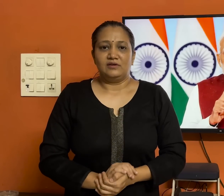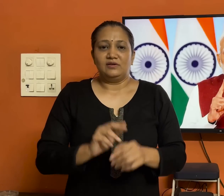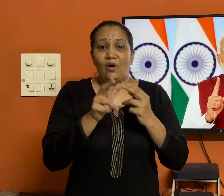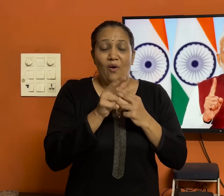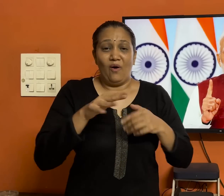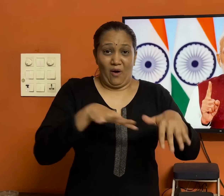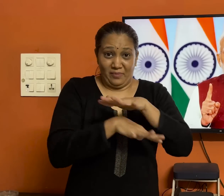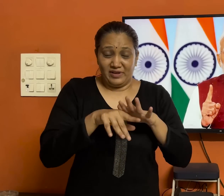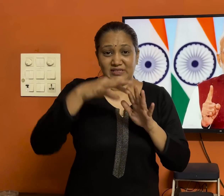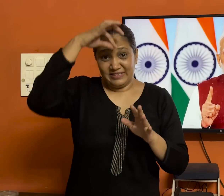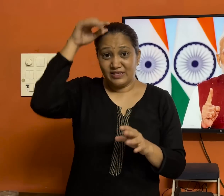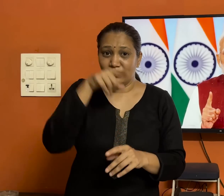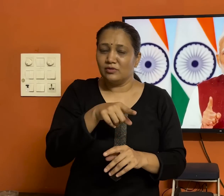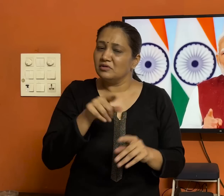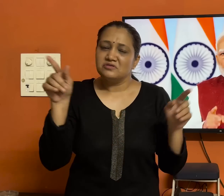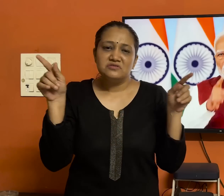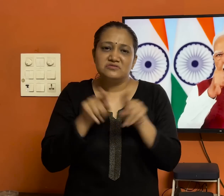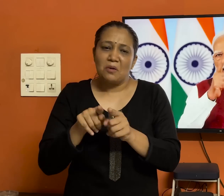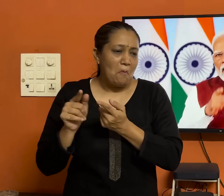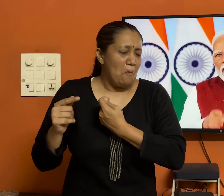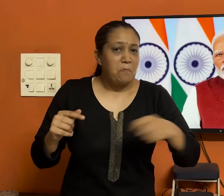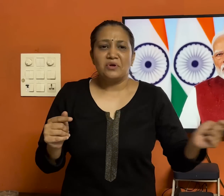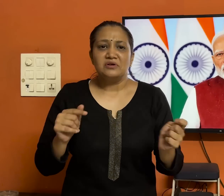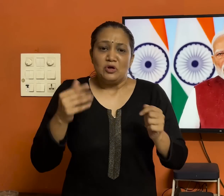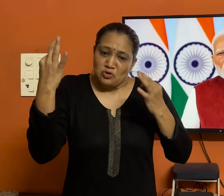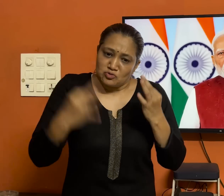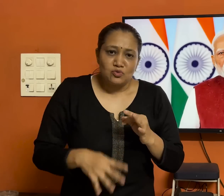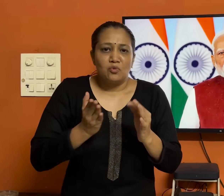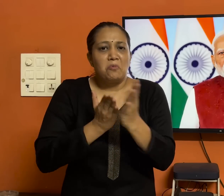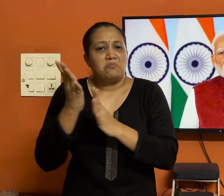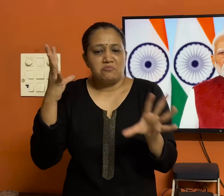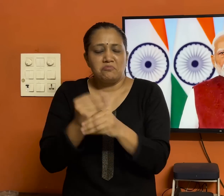ऑपरेशन सिंदूर ने नया आयाम जोड़ा है।